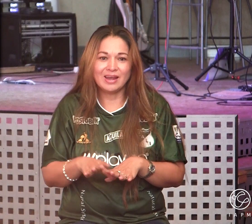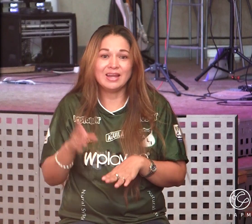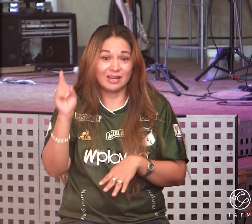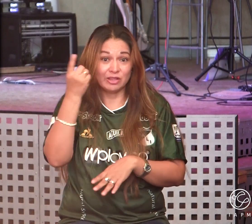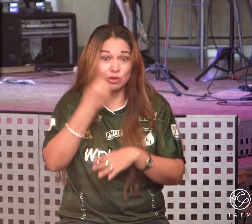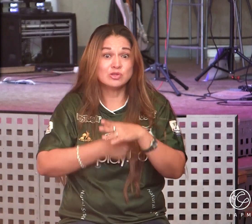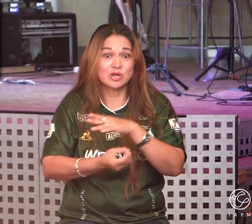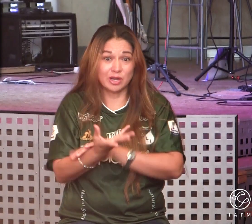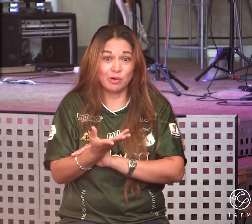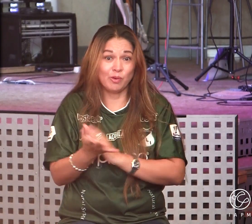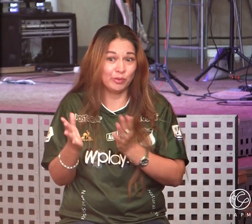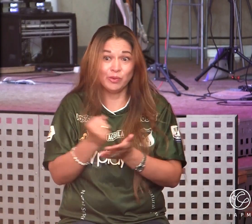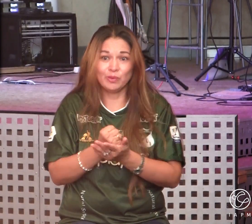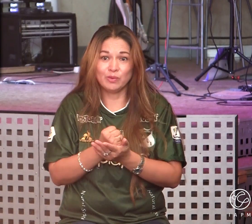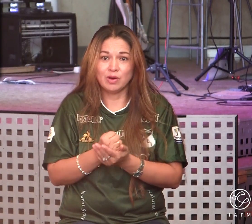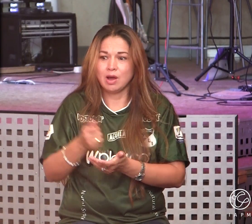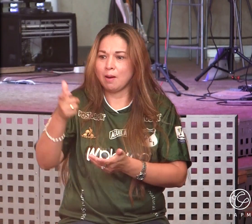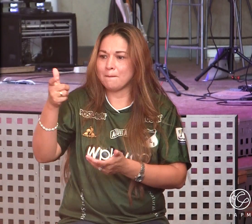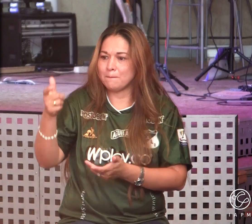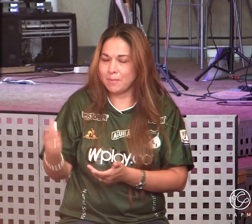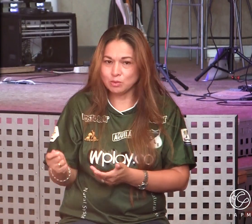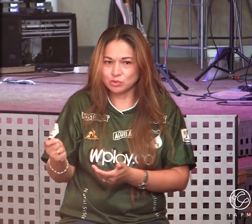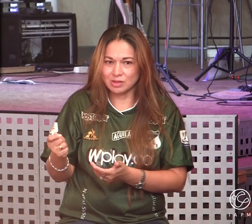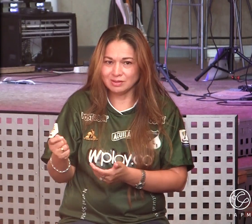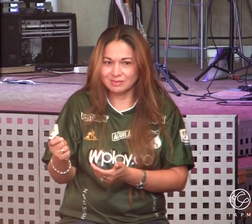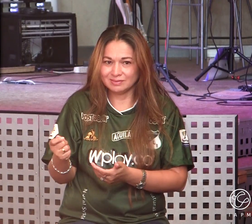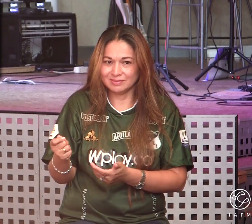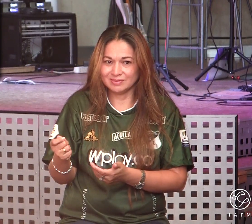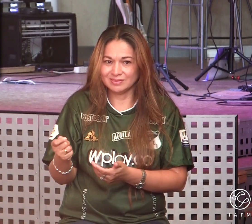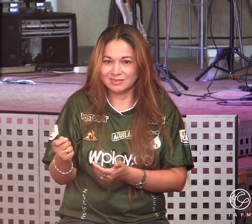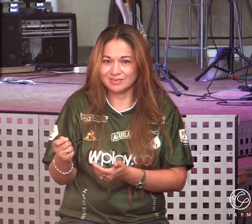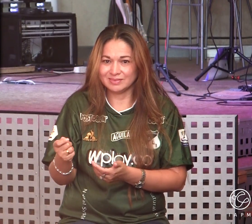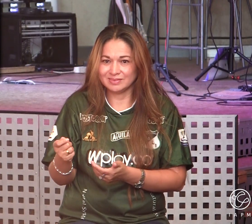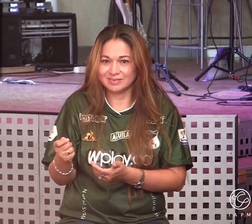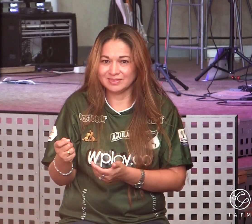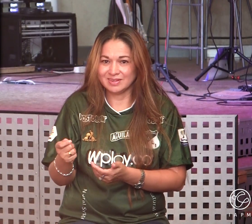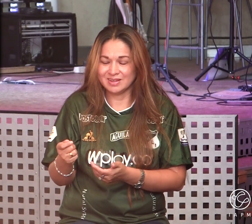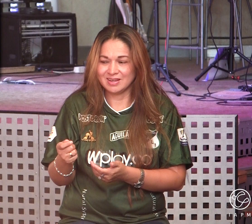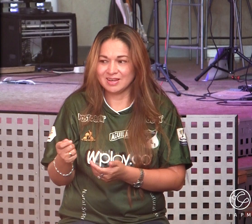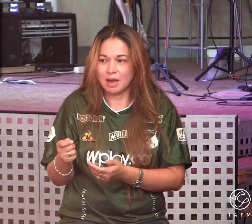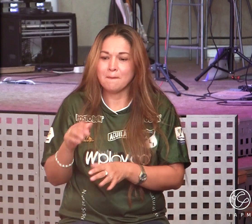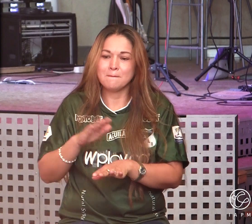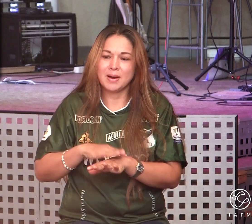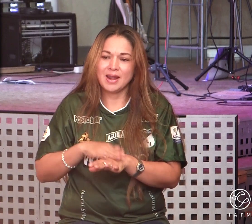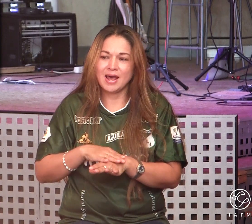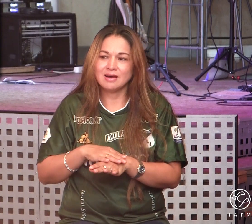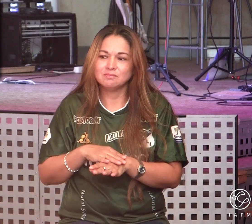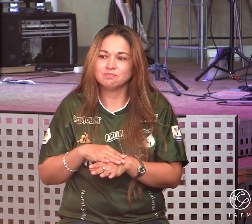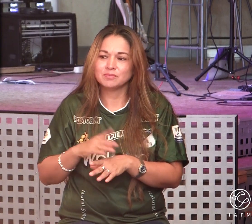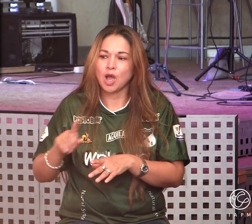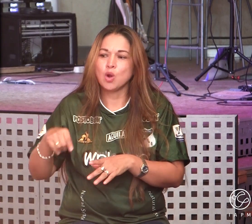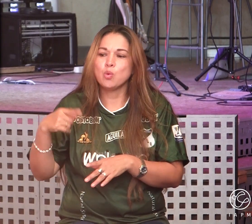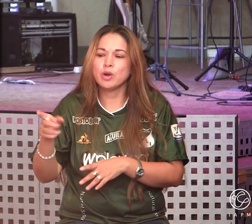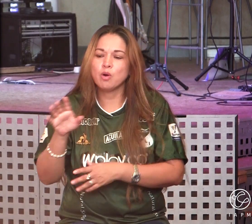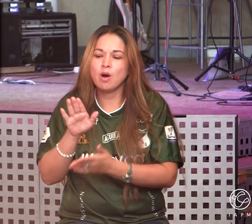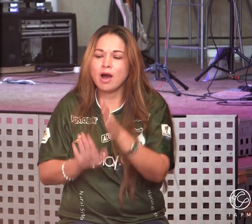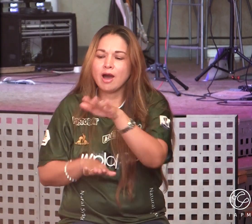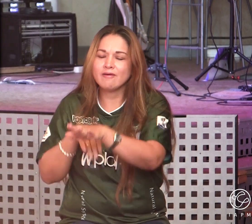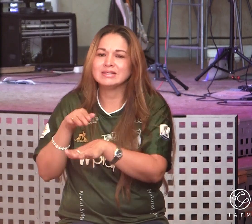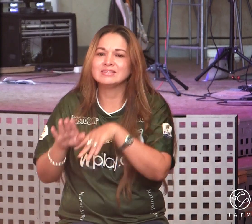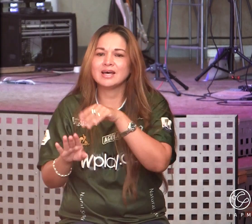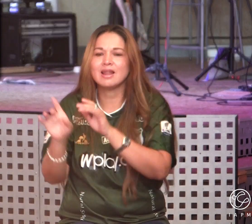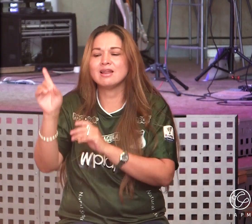hacia donde nos estamos dirigiendo. Estamos yendo de regreso, poco a poco de regreso. Todavía faltan cosas